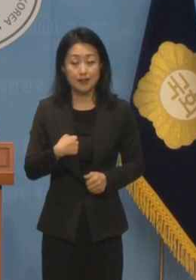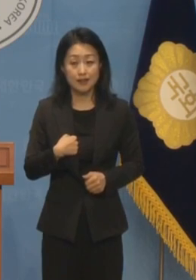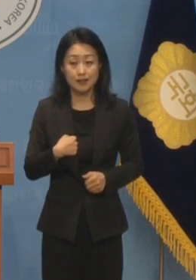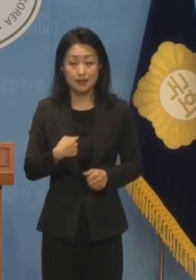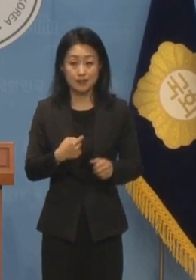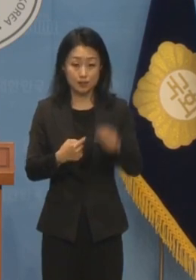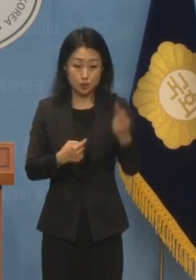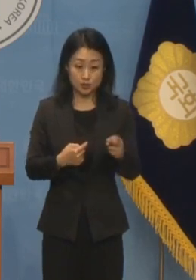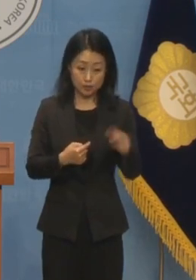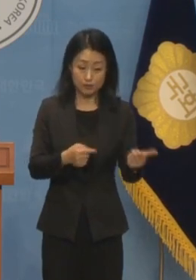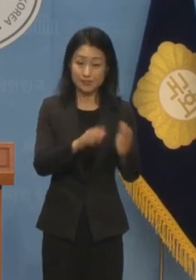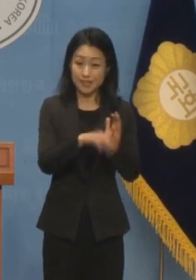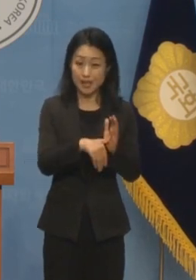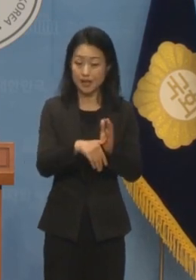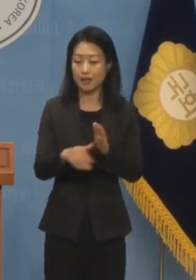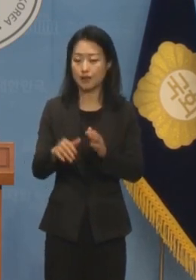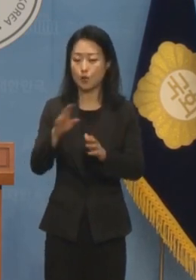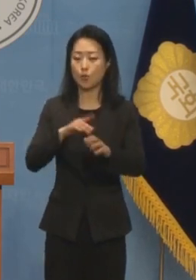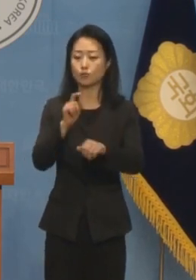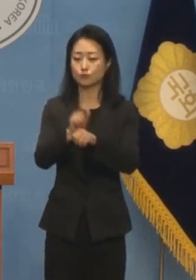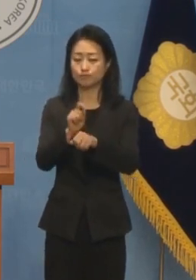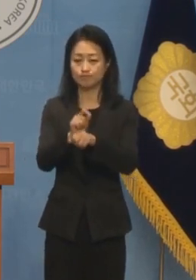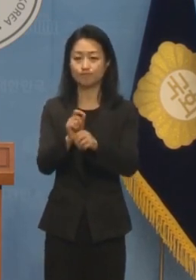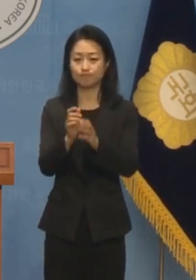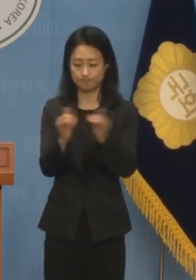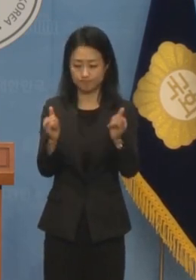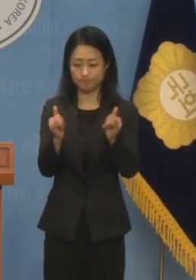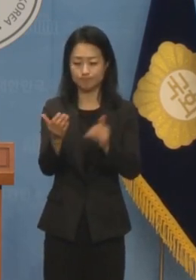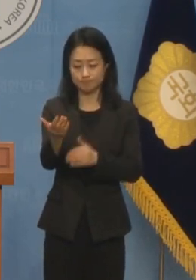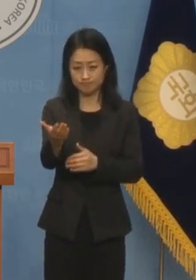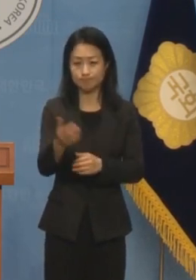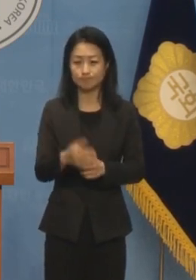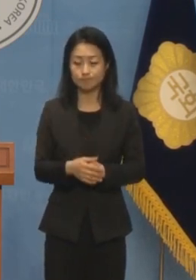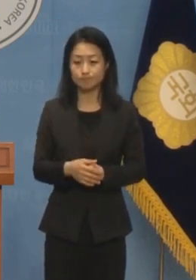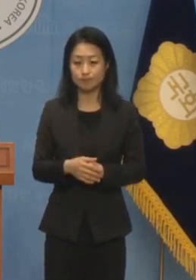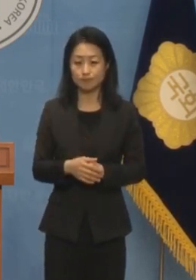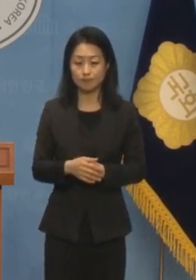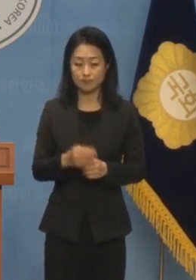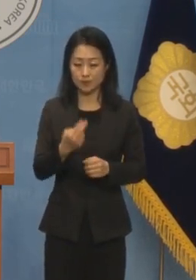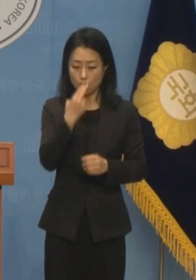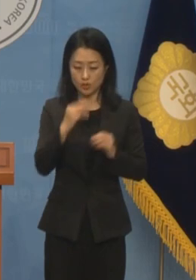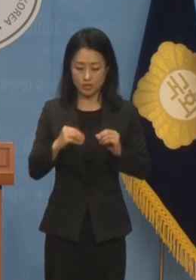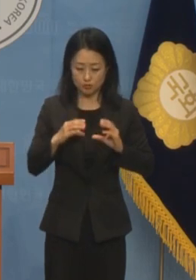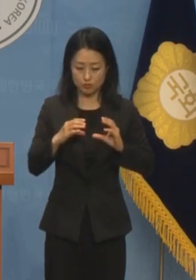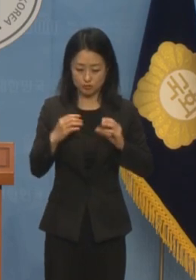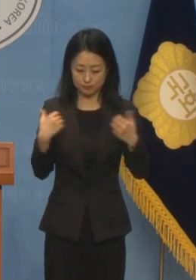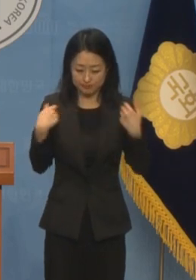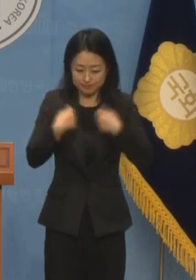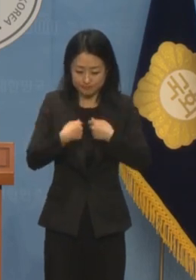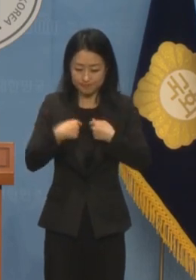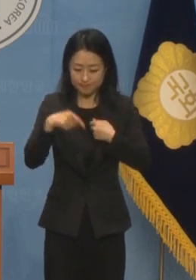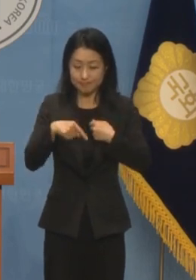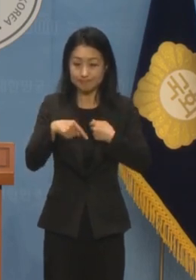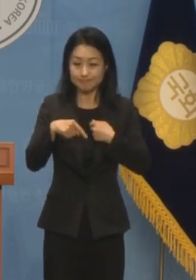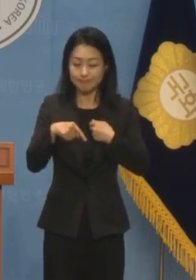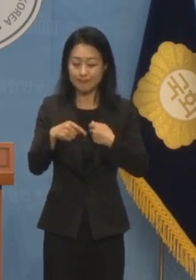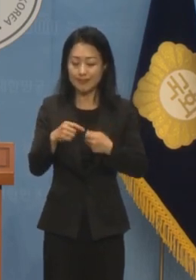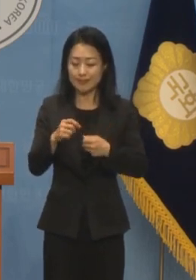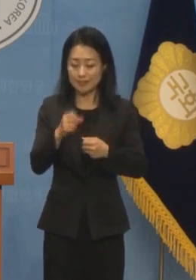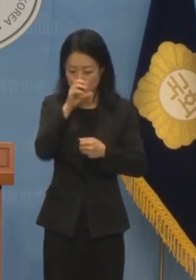군과 해상 공직자를 위해 구명동의를 최신식으로 바꾸고 시스템 점검을